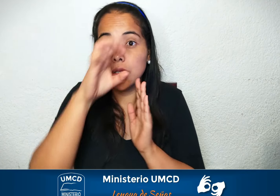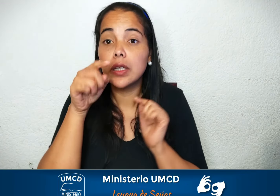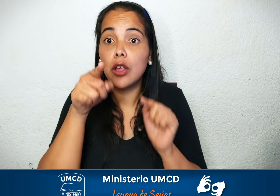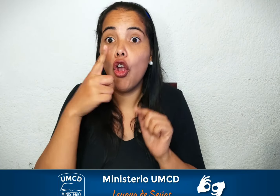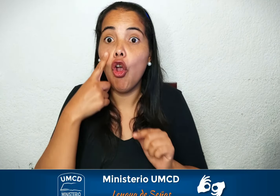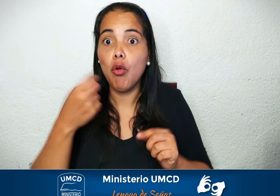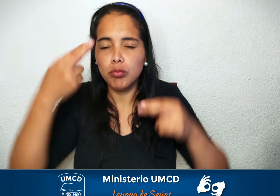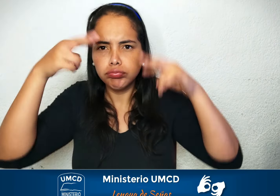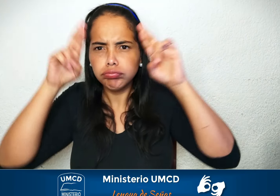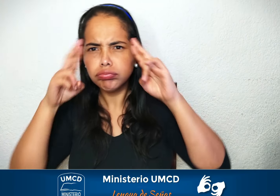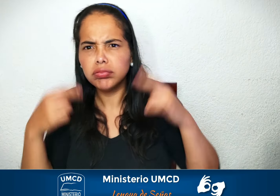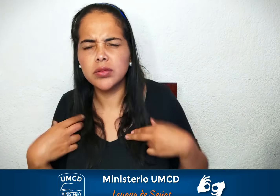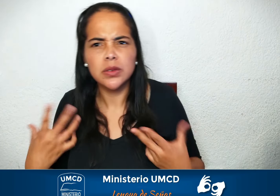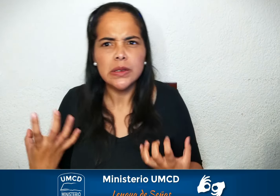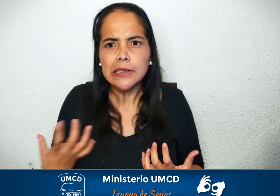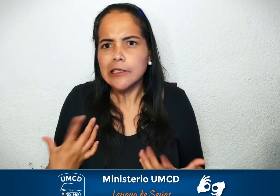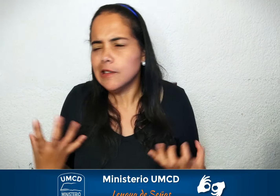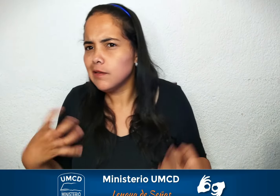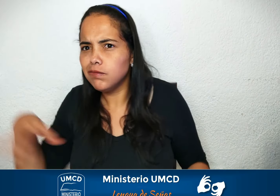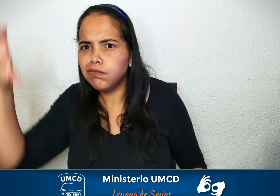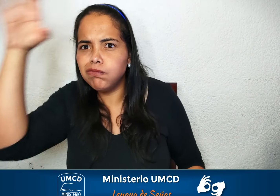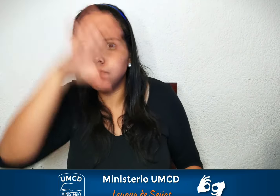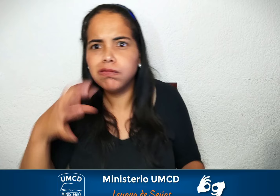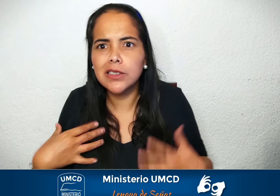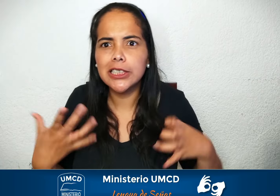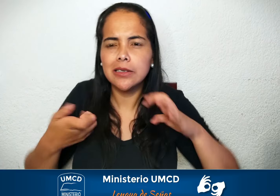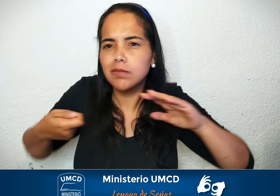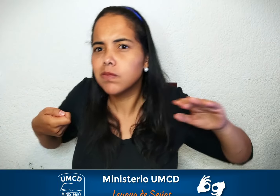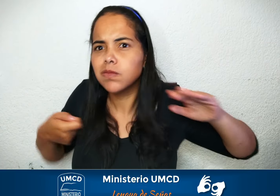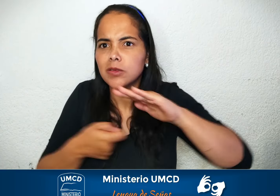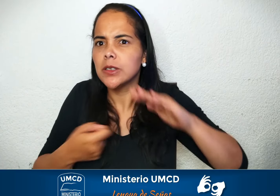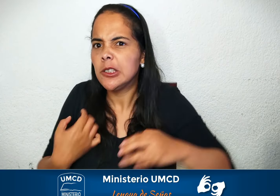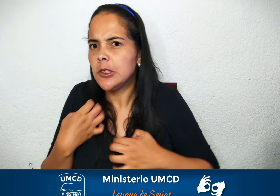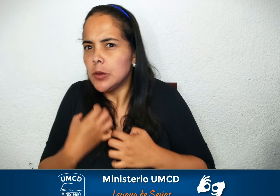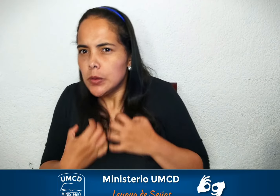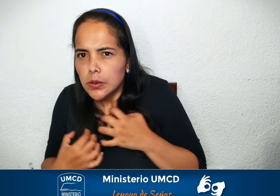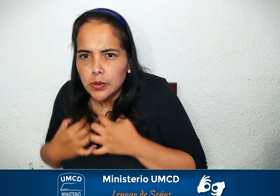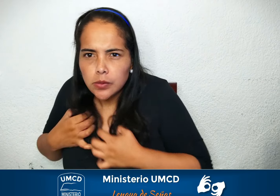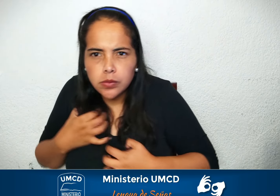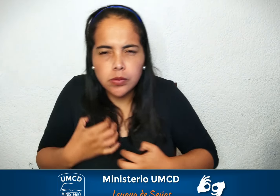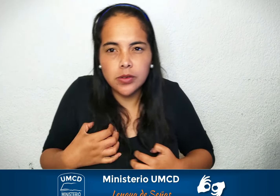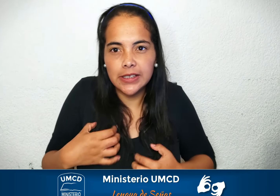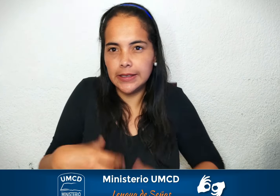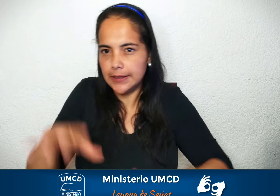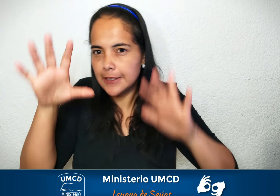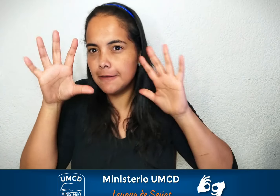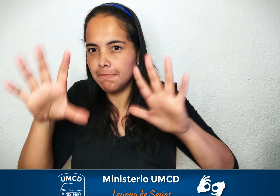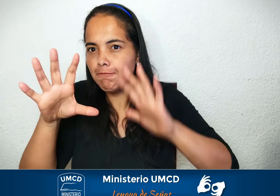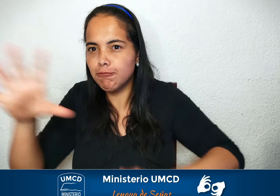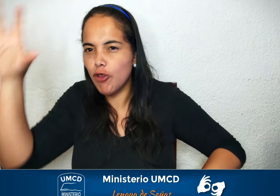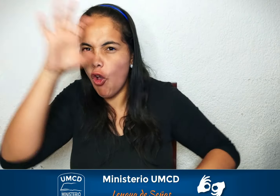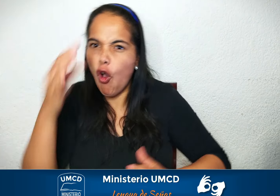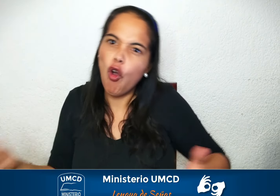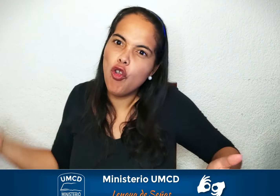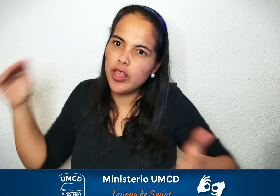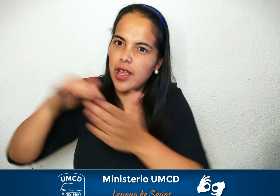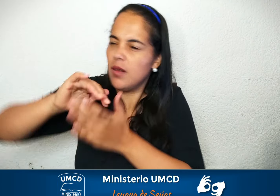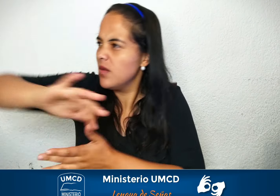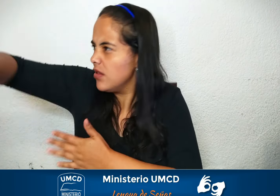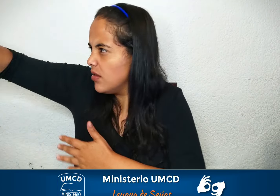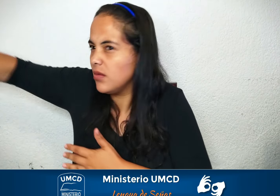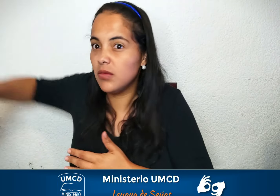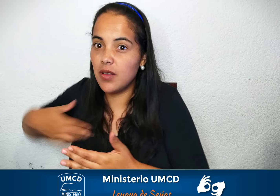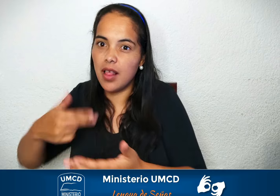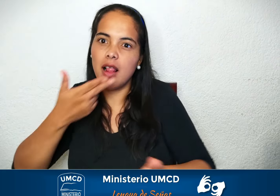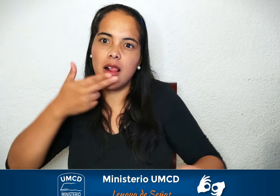el rey asirio, no quedó contento ni conforme con lo que había pasado y por eso decidió enviar nuevamente